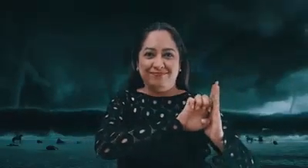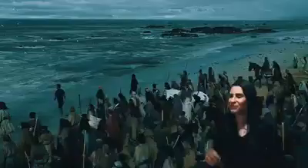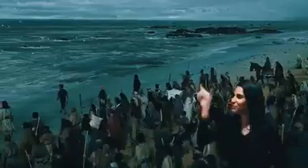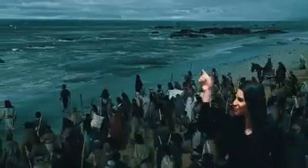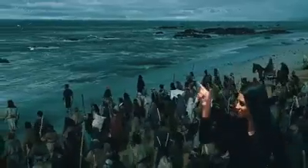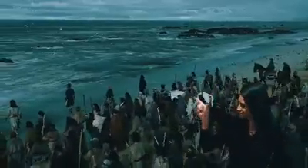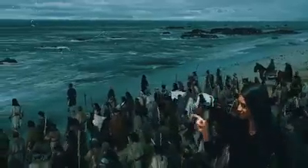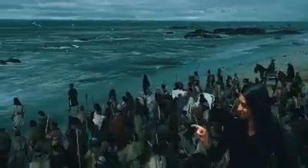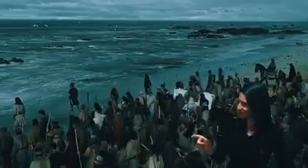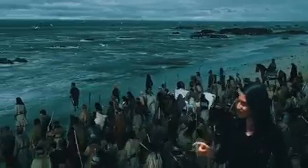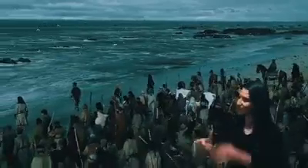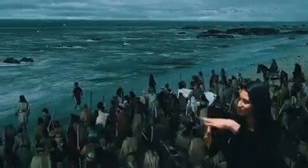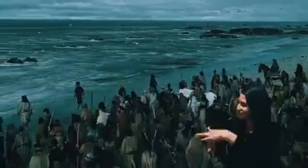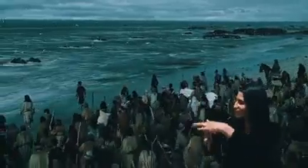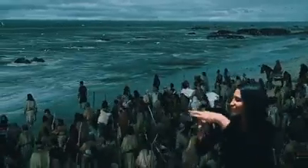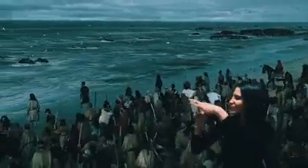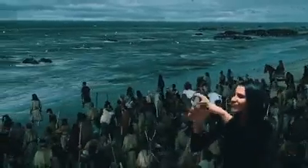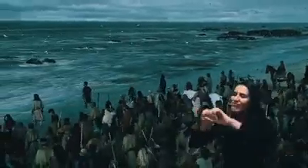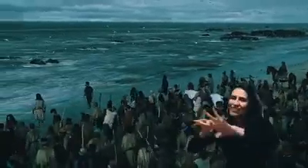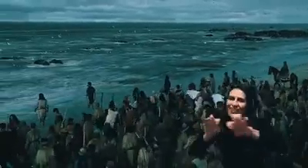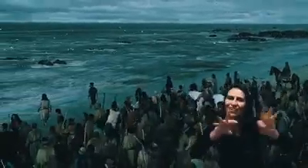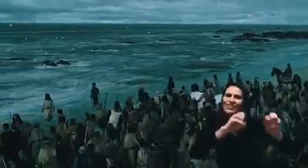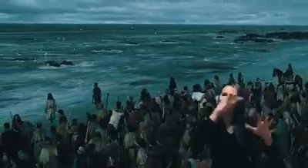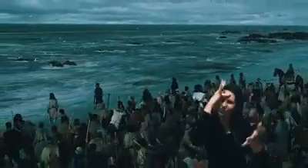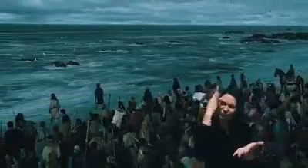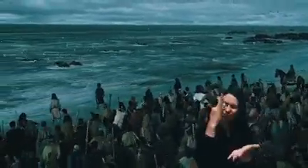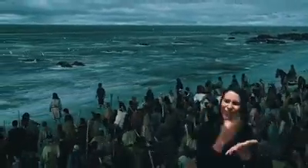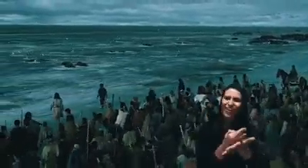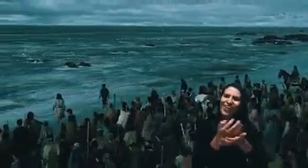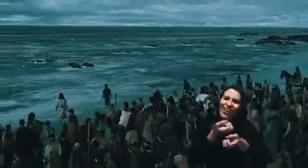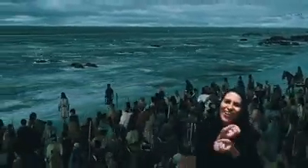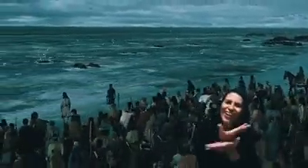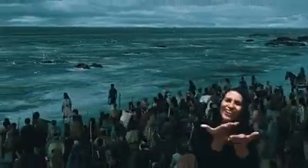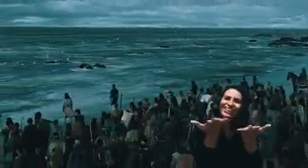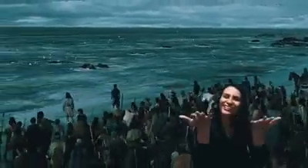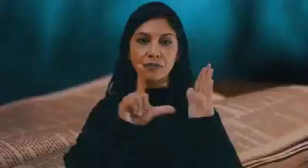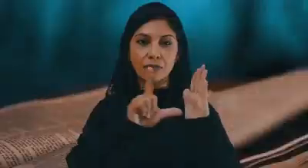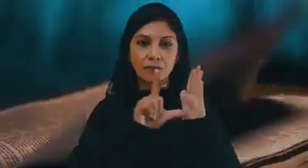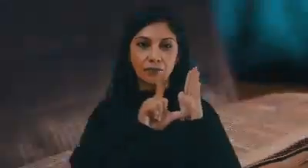Êxodo, ele é um líder seguido por fé.